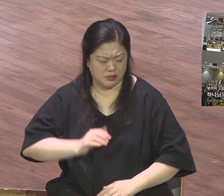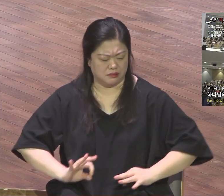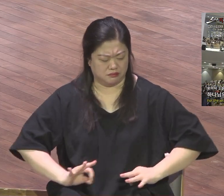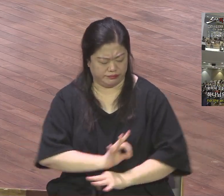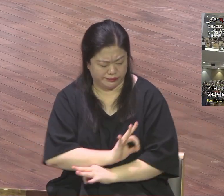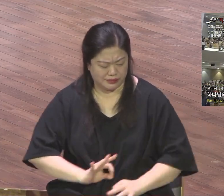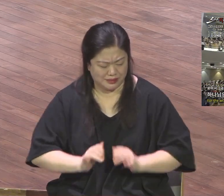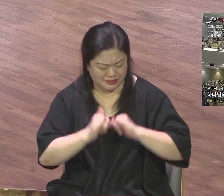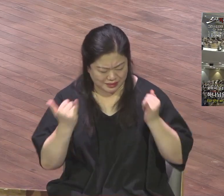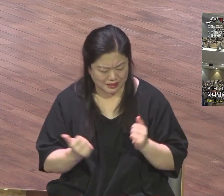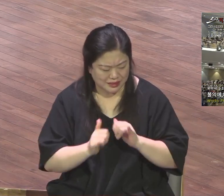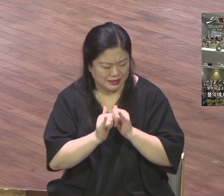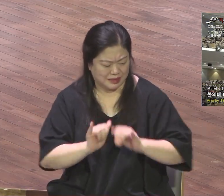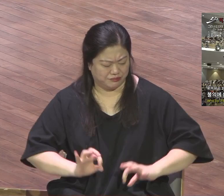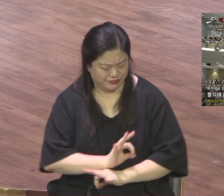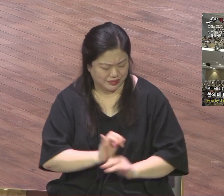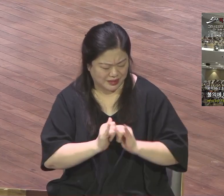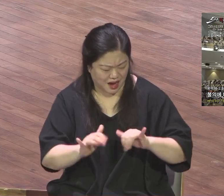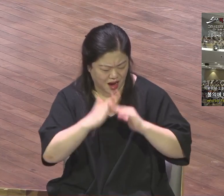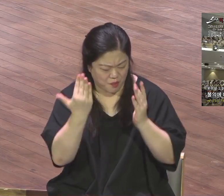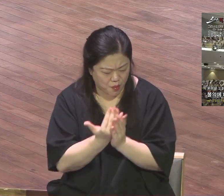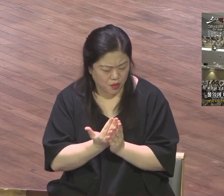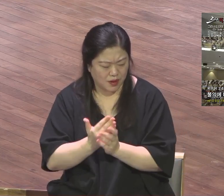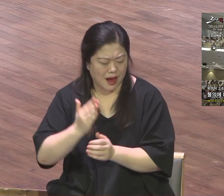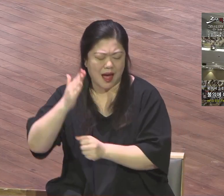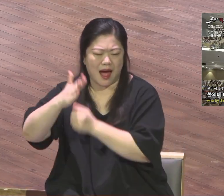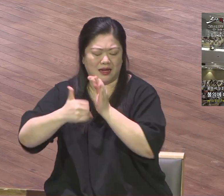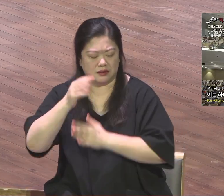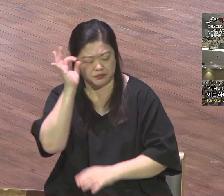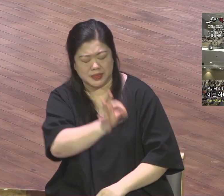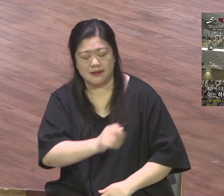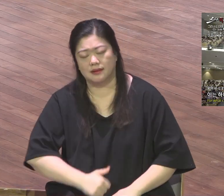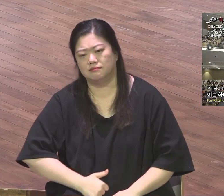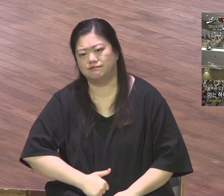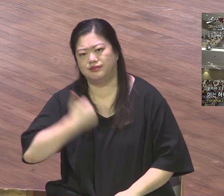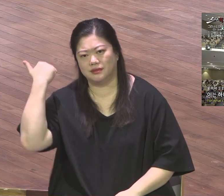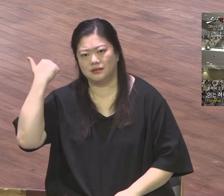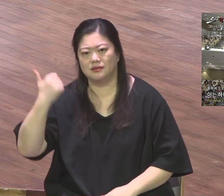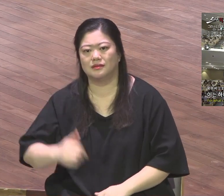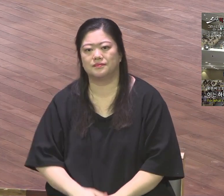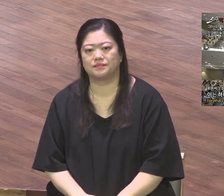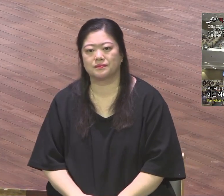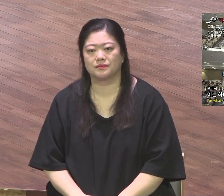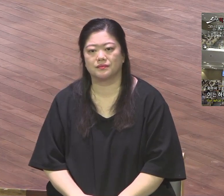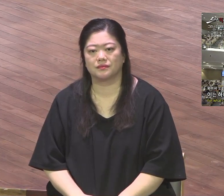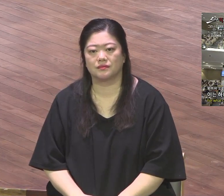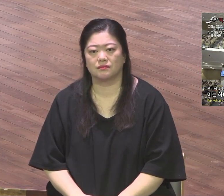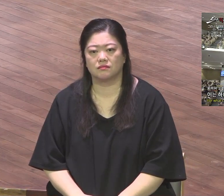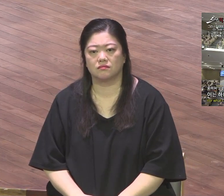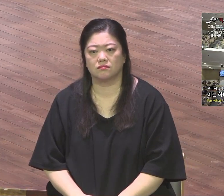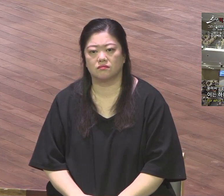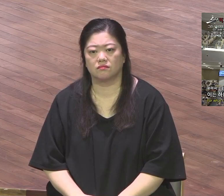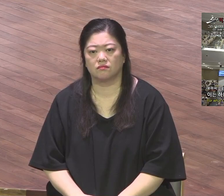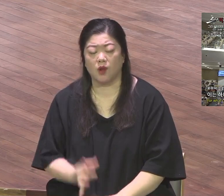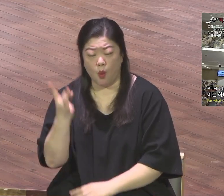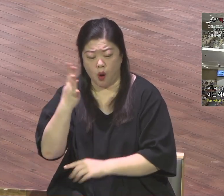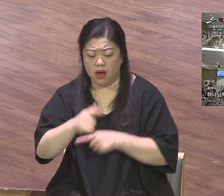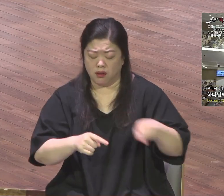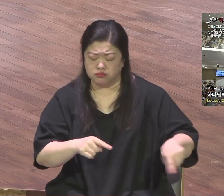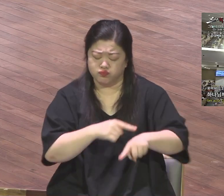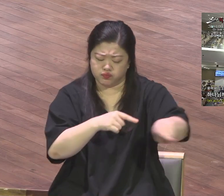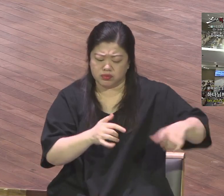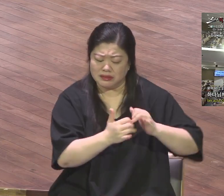모든 경건치 않은가 불의에 대하여 하늘로부터 나타나나니 이는 하나님을 알만한 것이 그들 속에